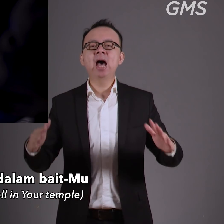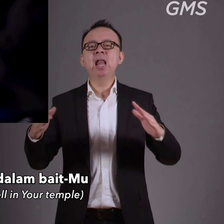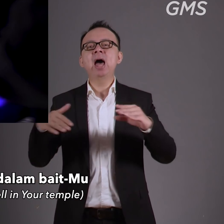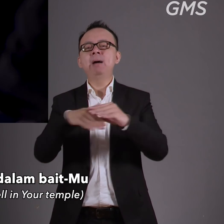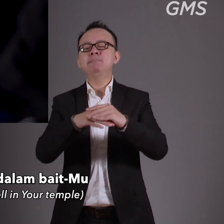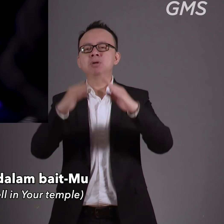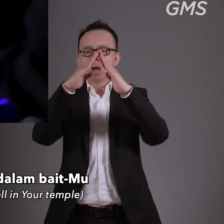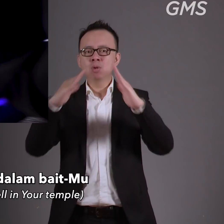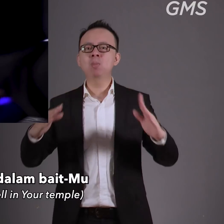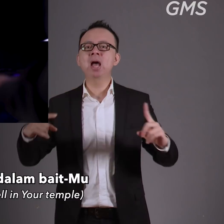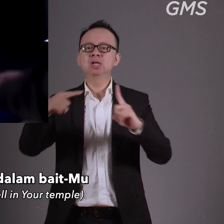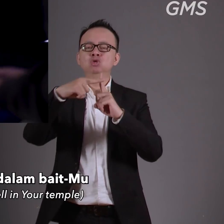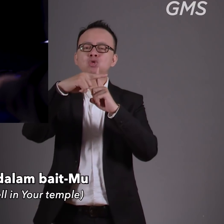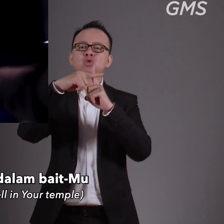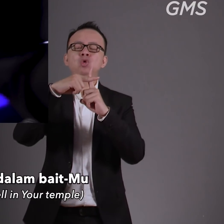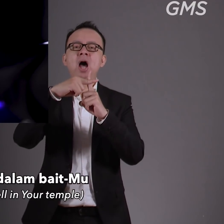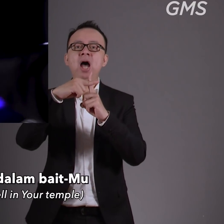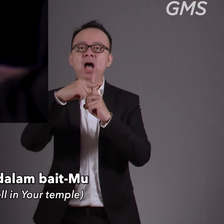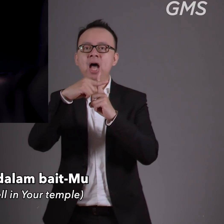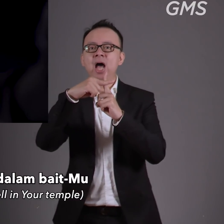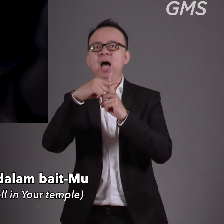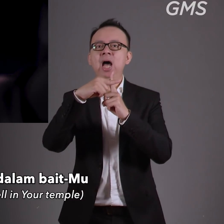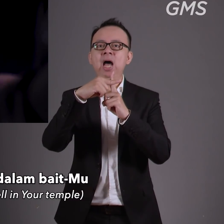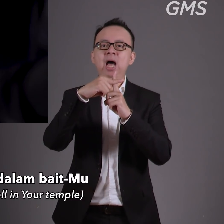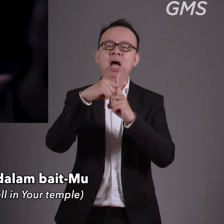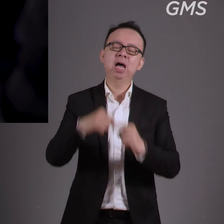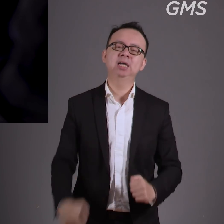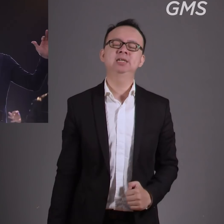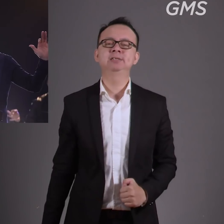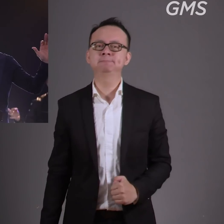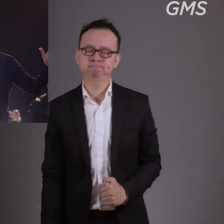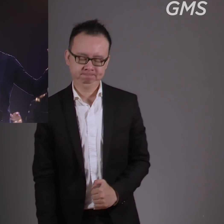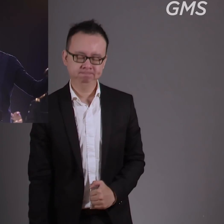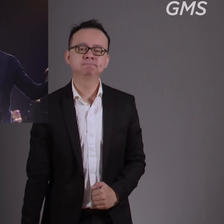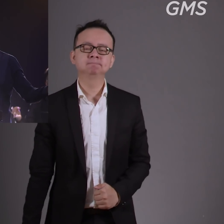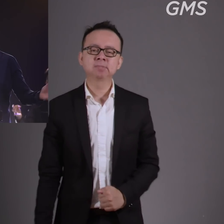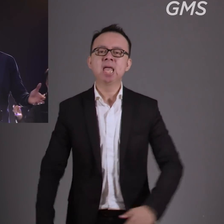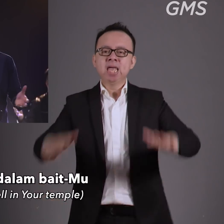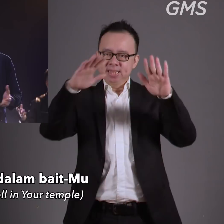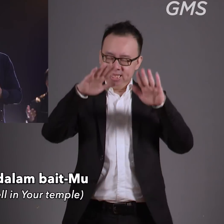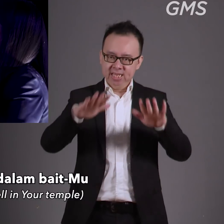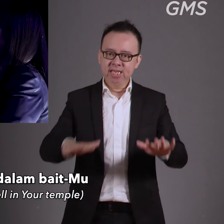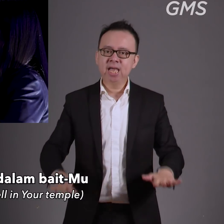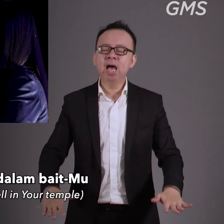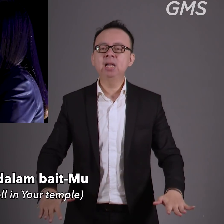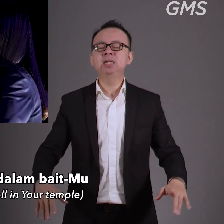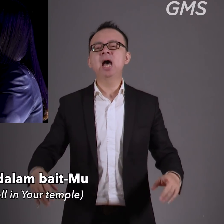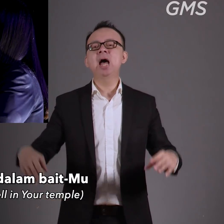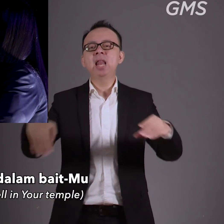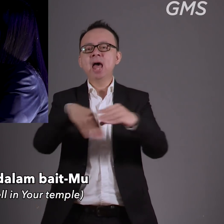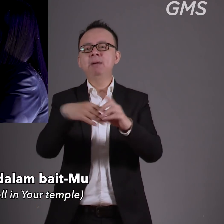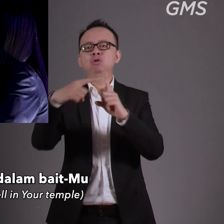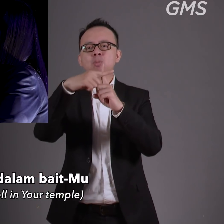diam dalam bait-Mu, diam dalam bait-Mu,